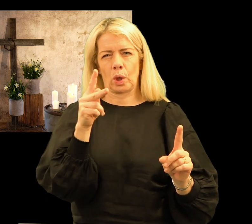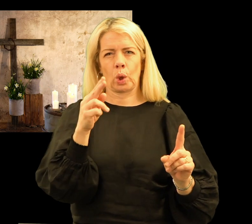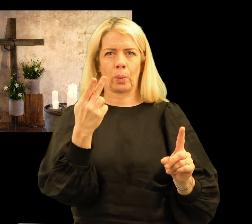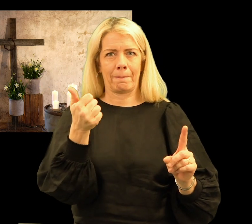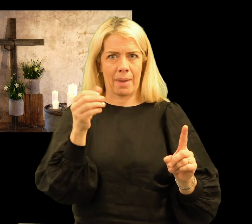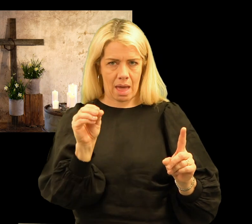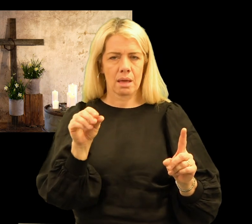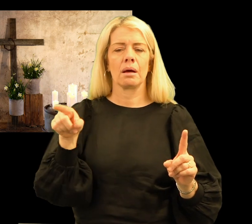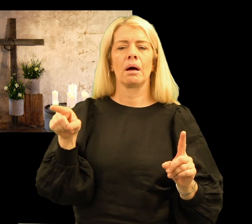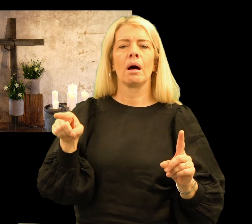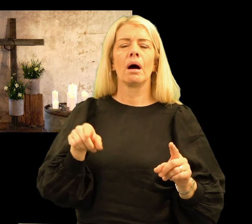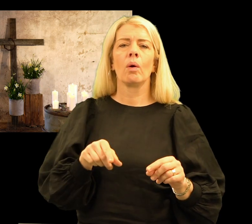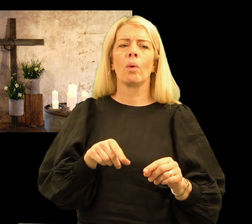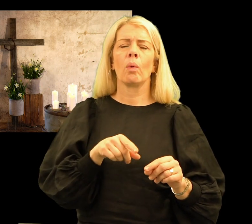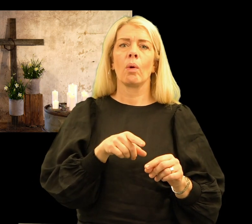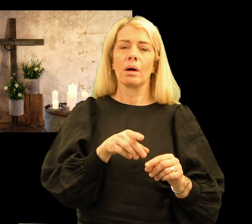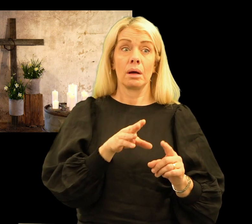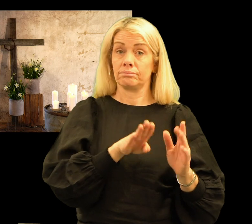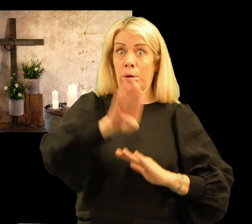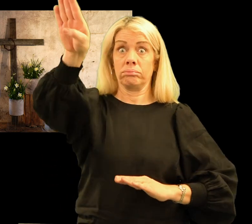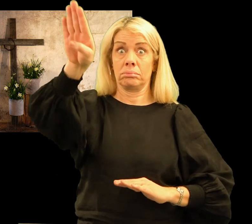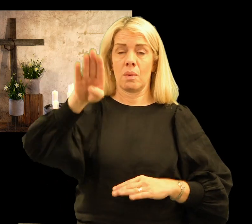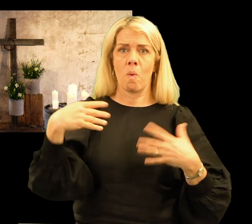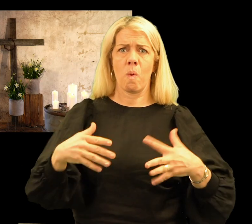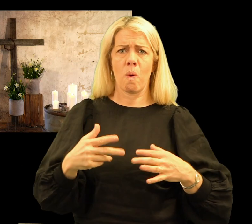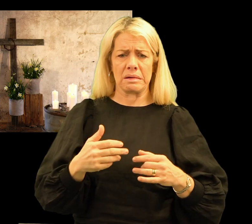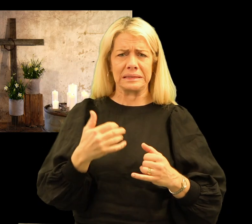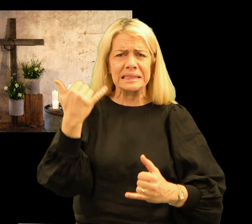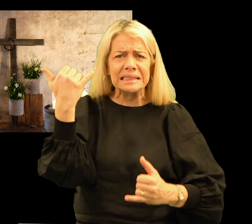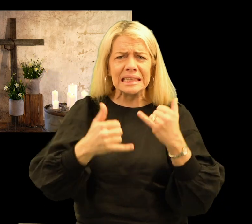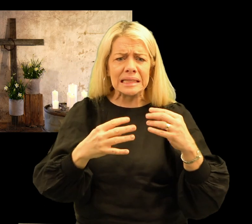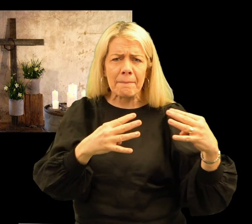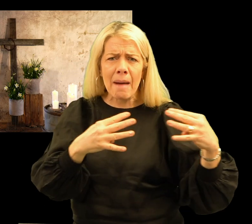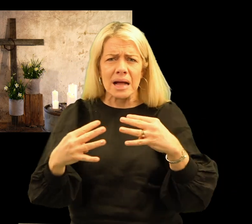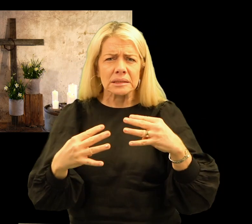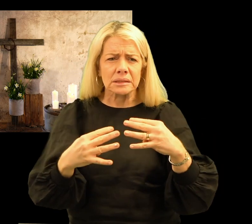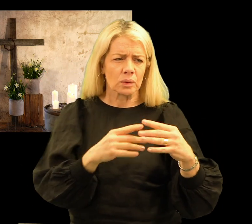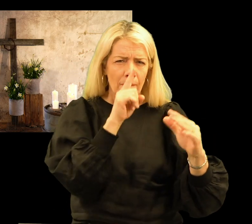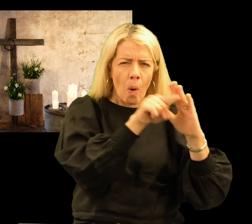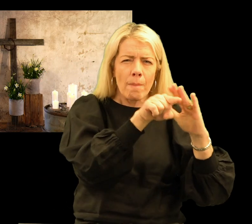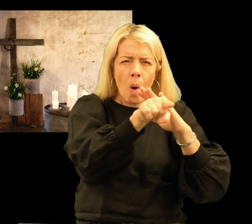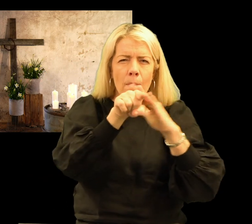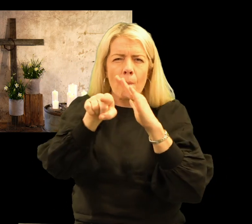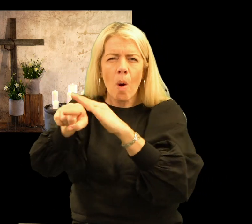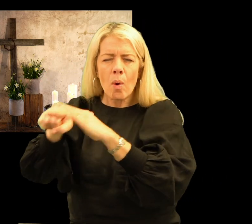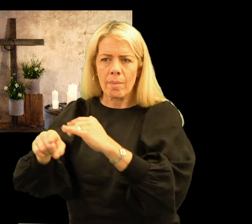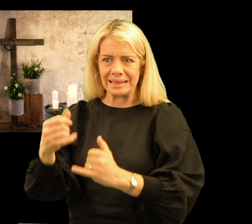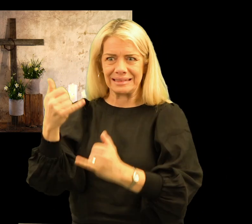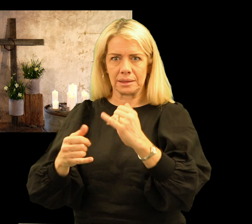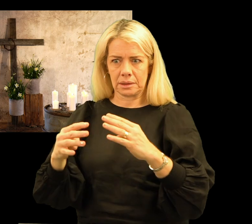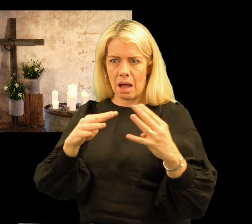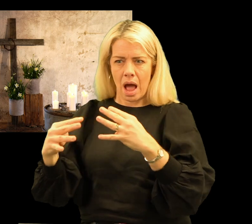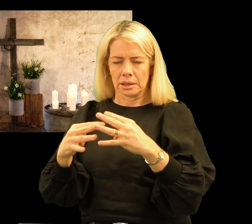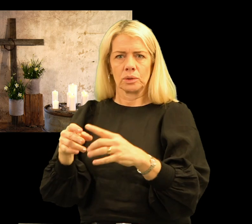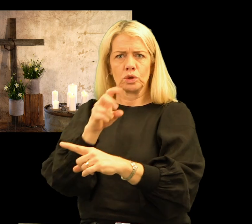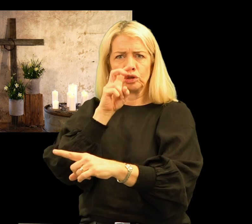en legend, och Arnor fullständigt dominerade. Ända in i sista matchens sista kvart såg det